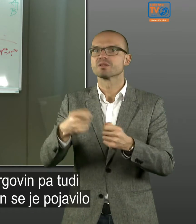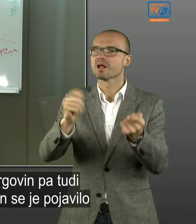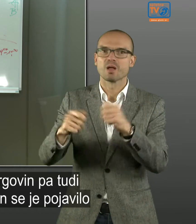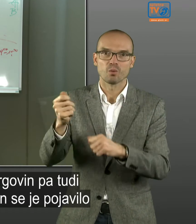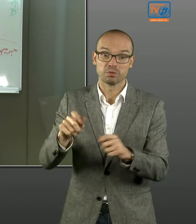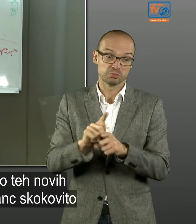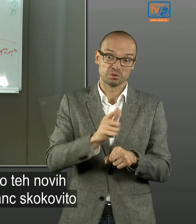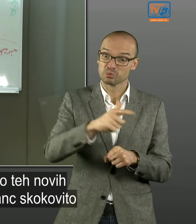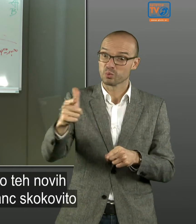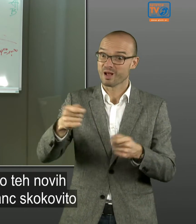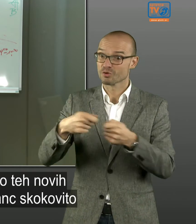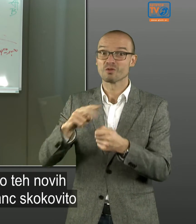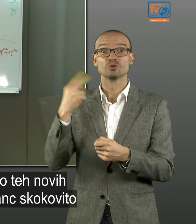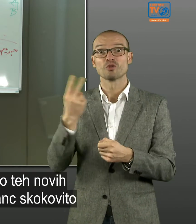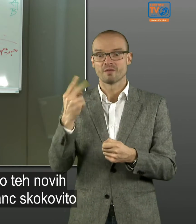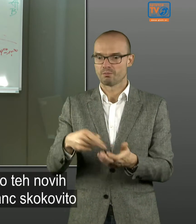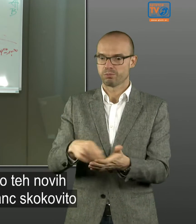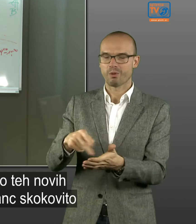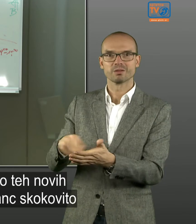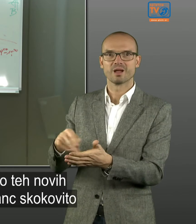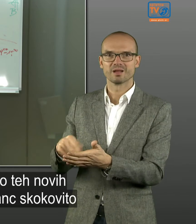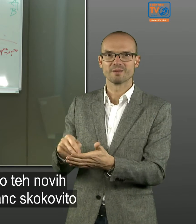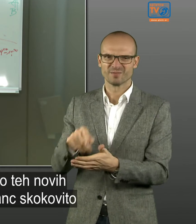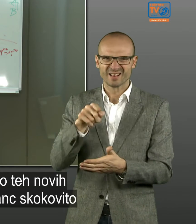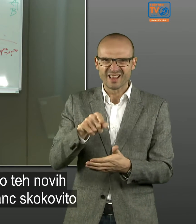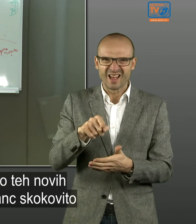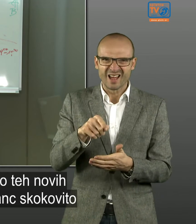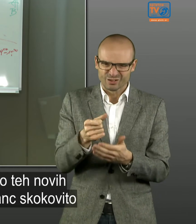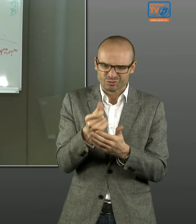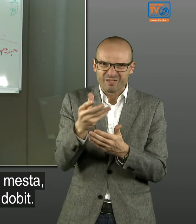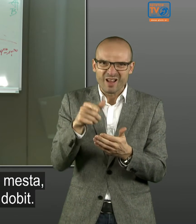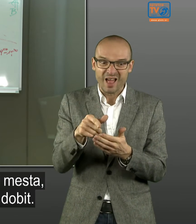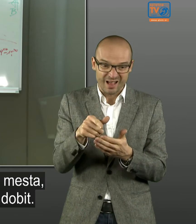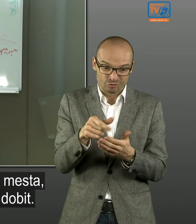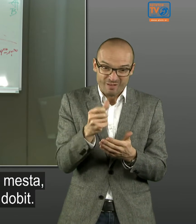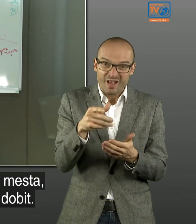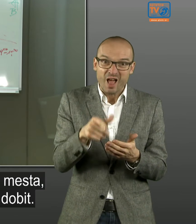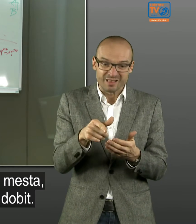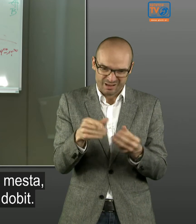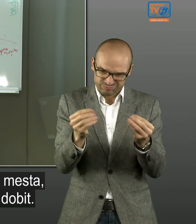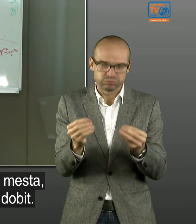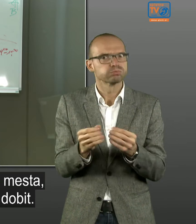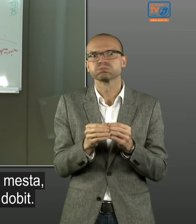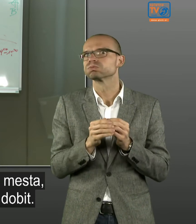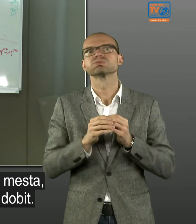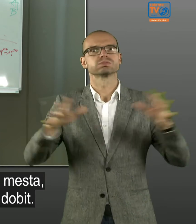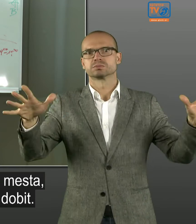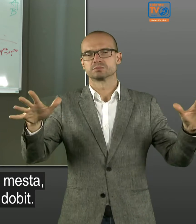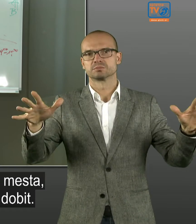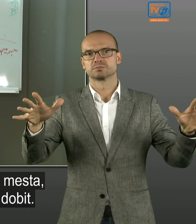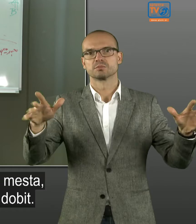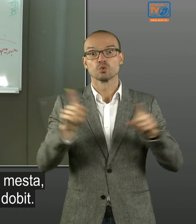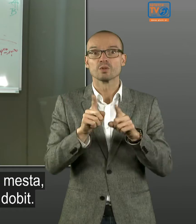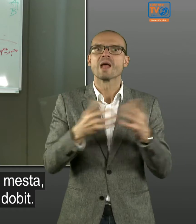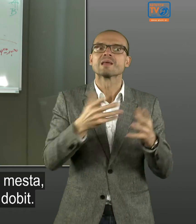trgovin se je pojavilo v Sloveniji, in število teh novih psihoaktivnih substanc skokovito narašča, tudi mesto, kjer se jih da dobiti.